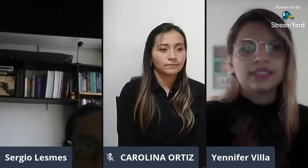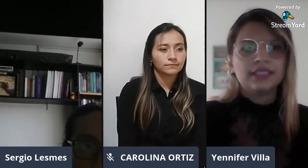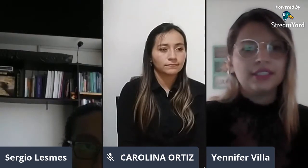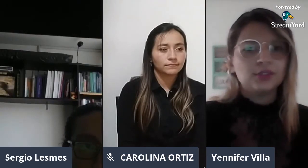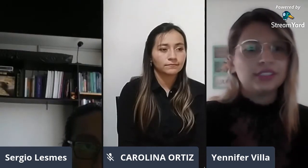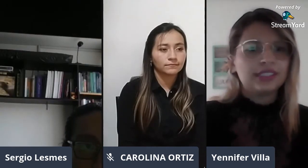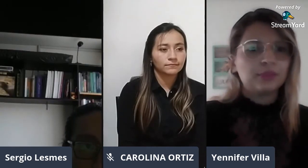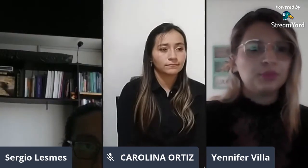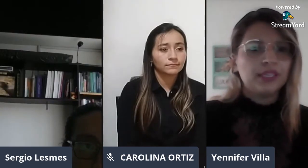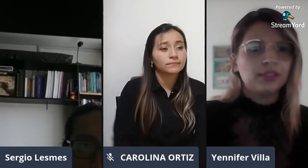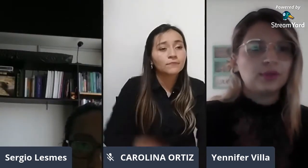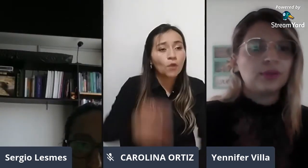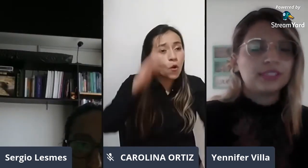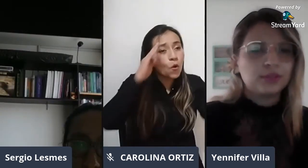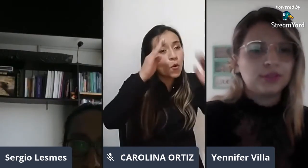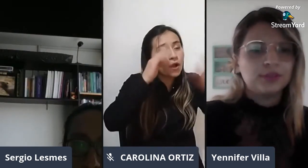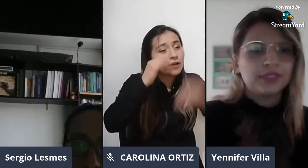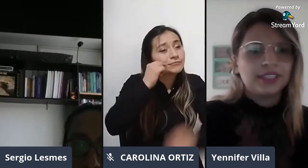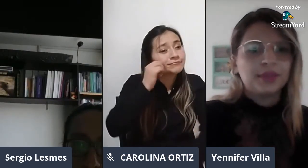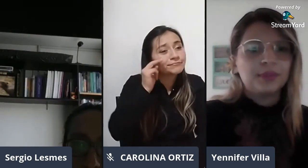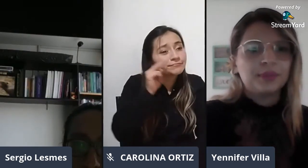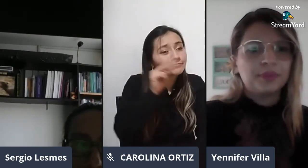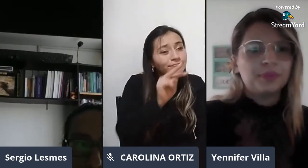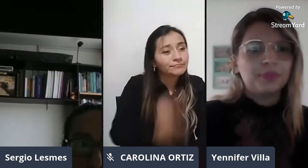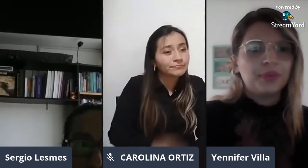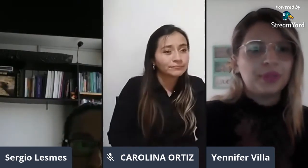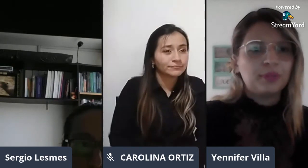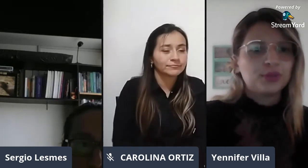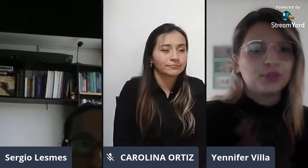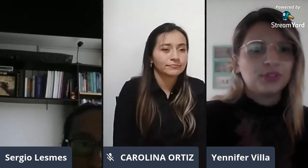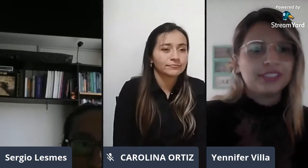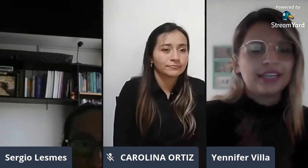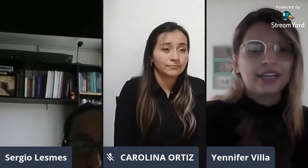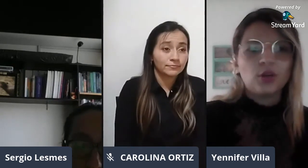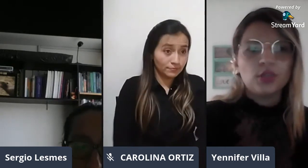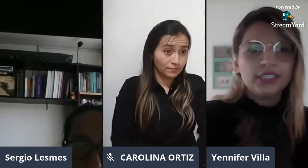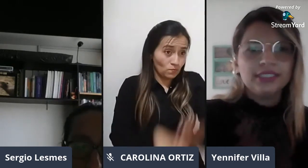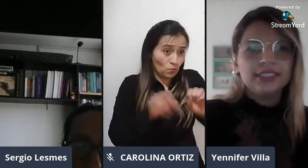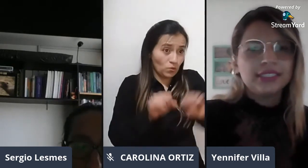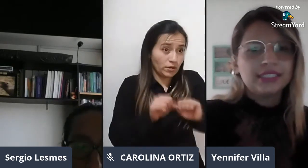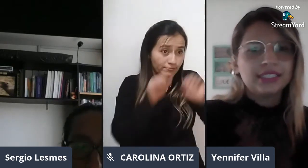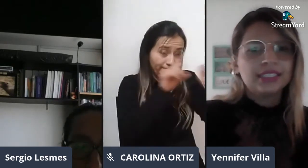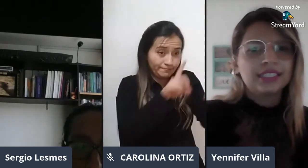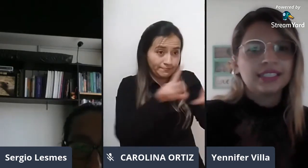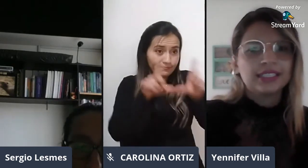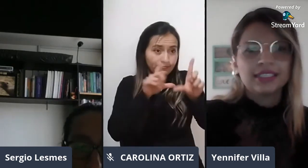Hola, Sergito, te estamos viendo, corazón. Sí. ¿Podemos conectar a